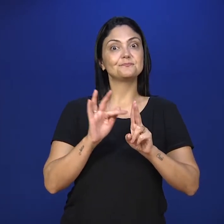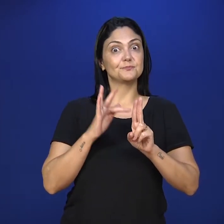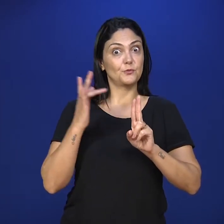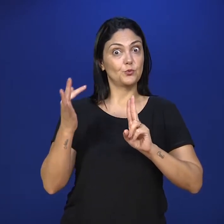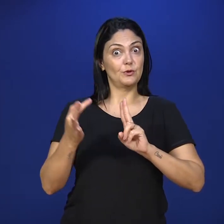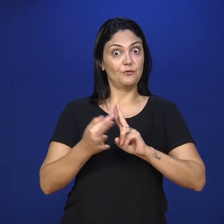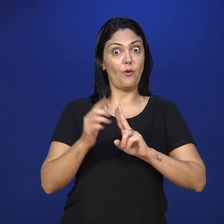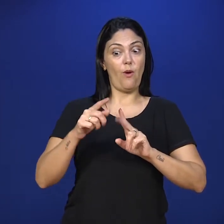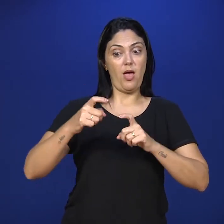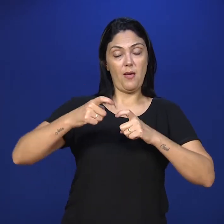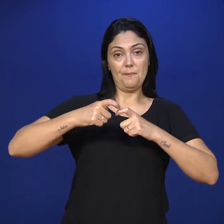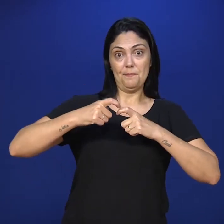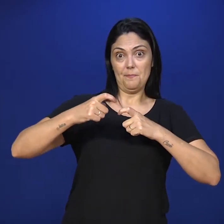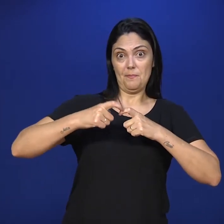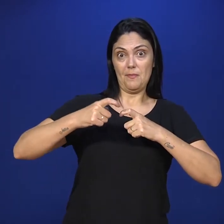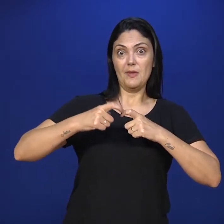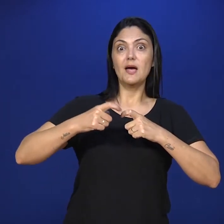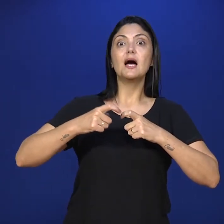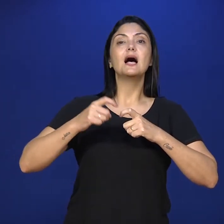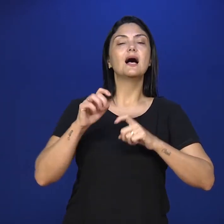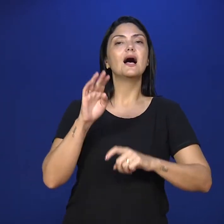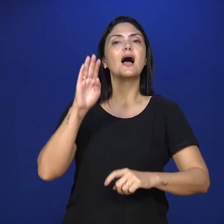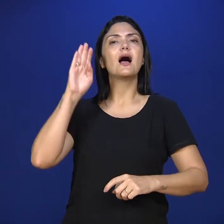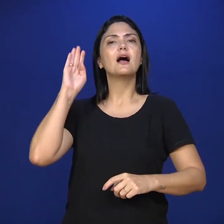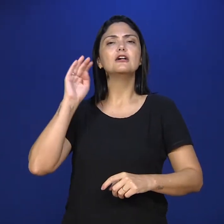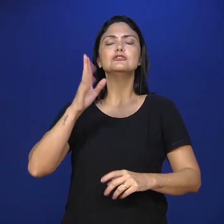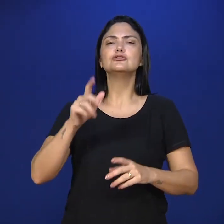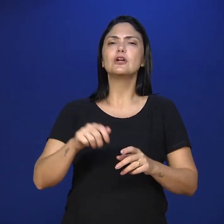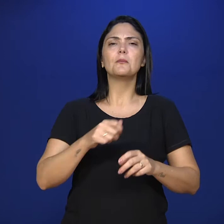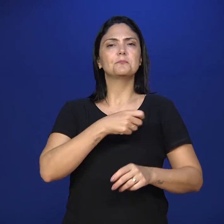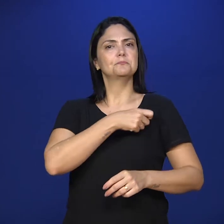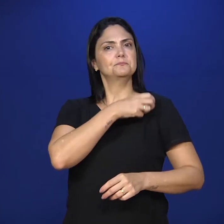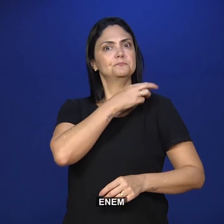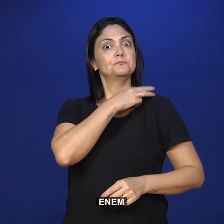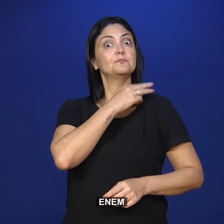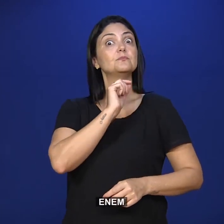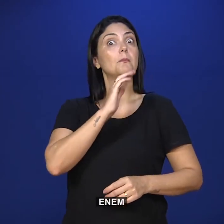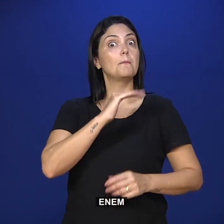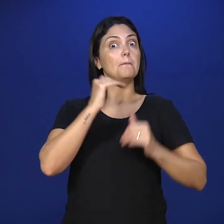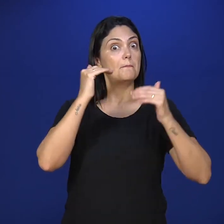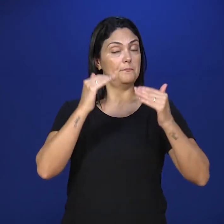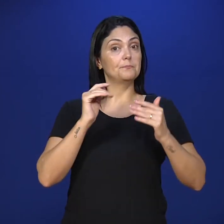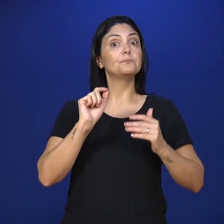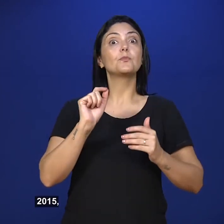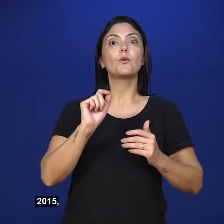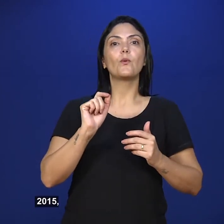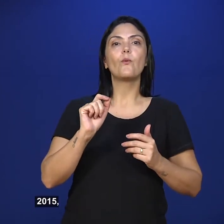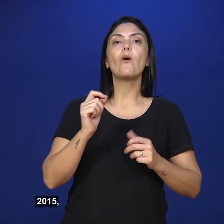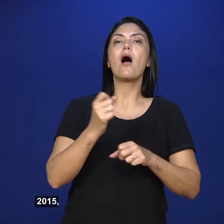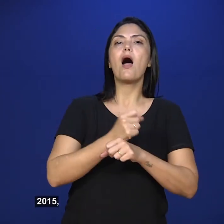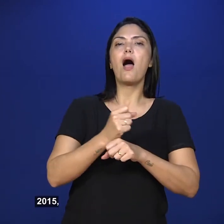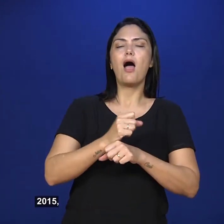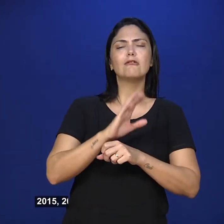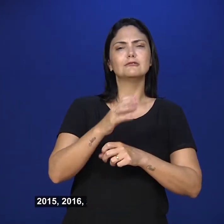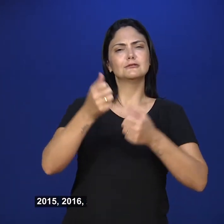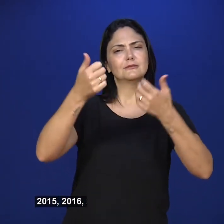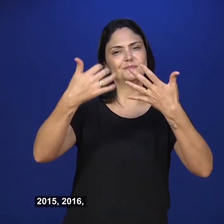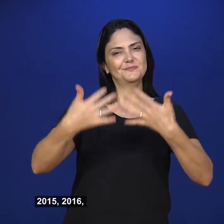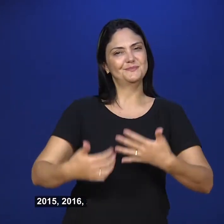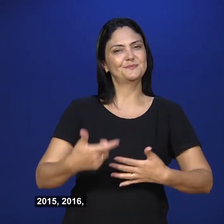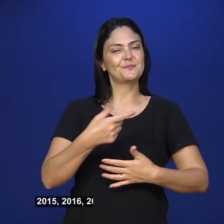com a utilização do resultado obtido pelo candidato no Exame Nacional do Ensino Médio, Enem, nos anos